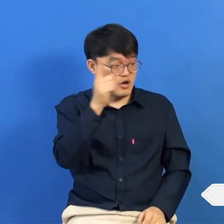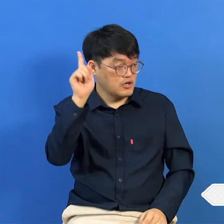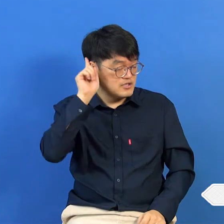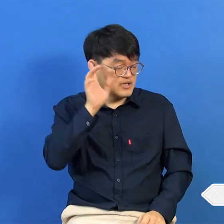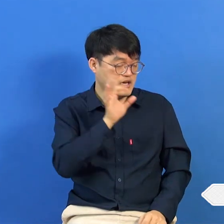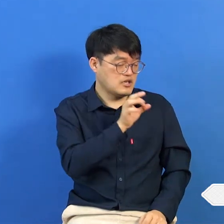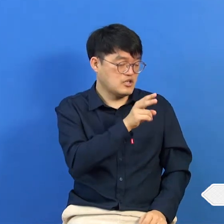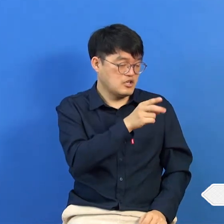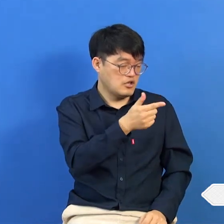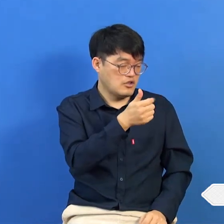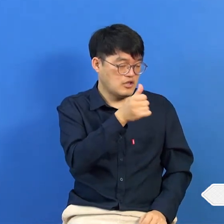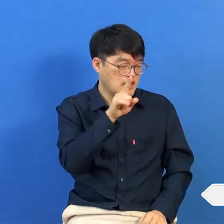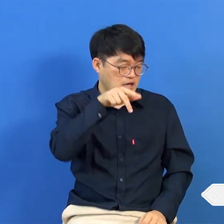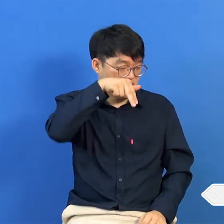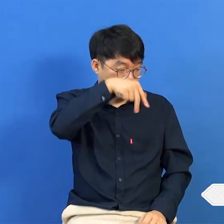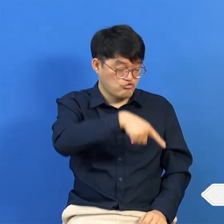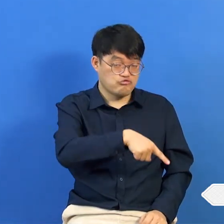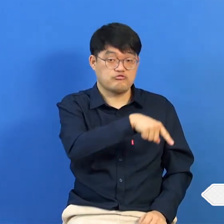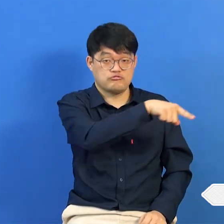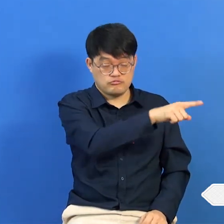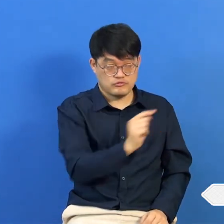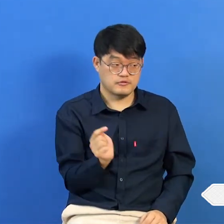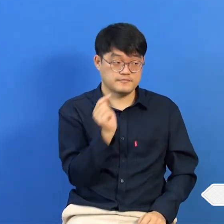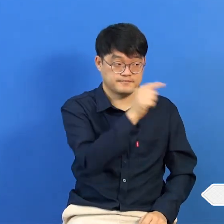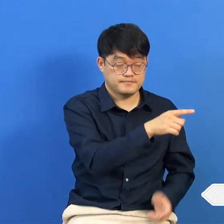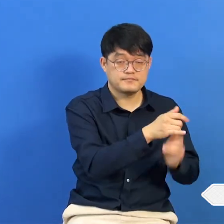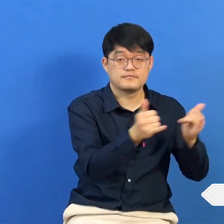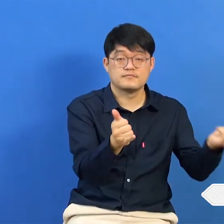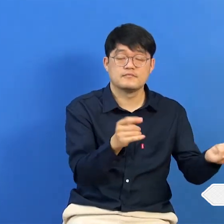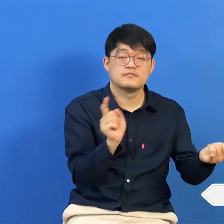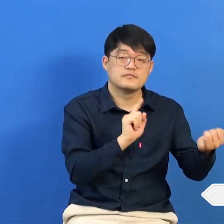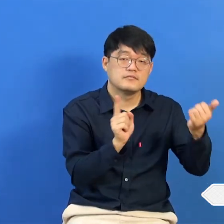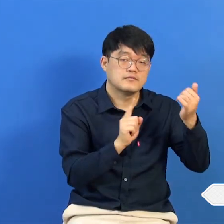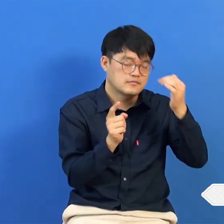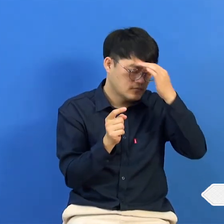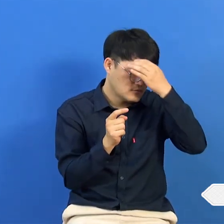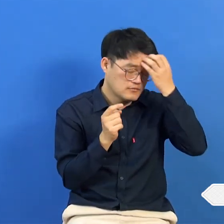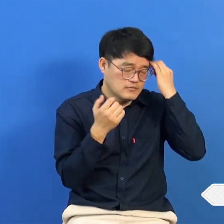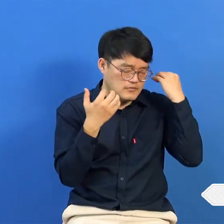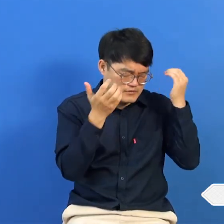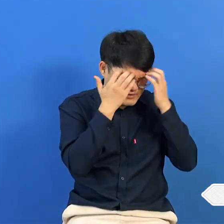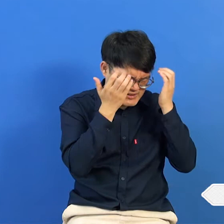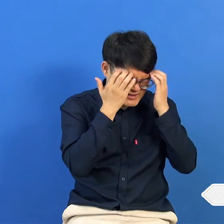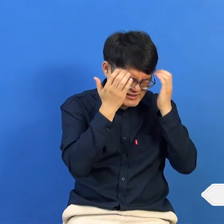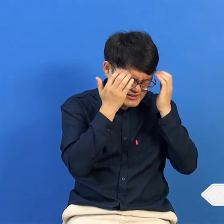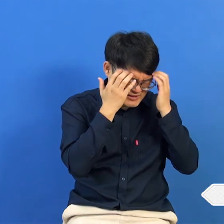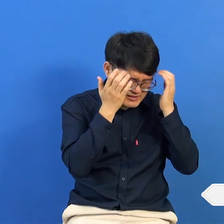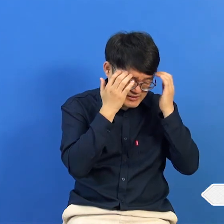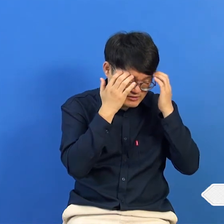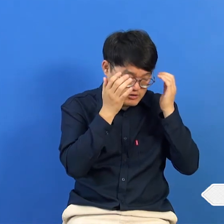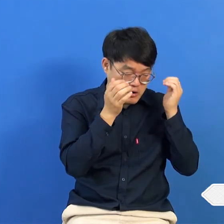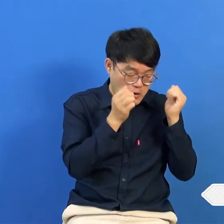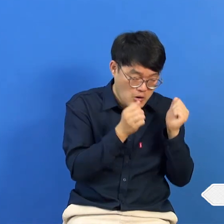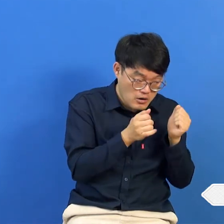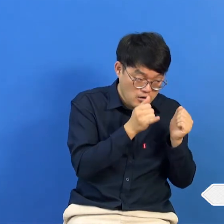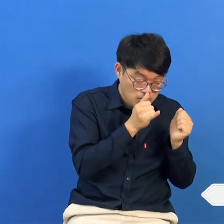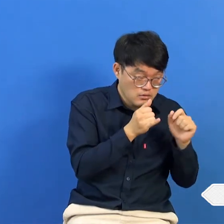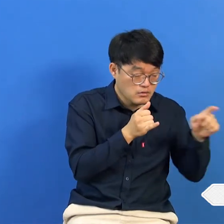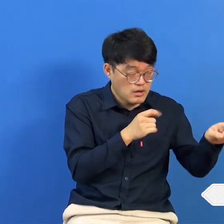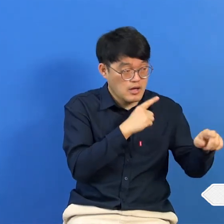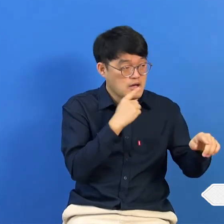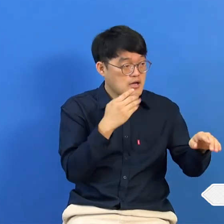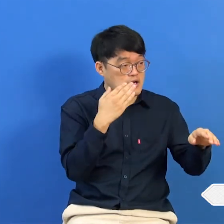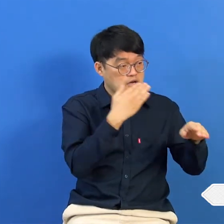사람들입니다. 거기서 고생해서 조금 정착을 한다 싶으니까 중앙정부, 그 공산당,